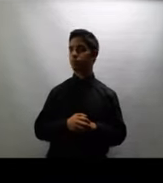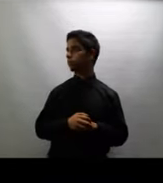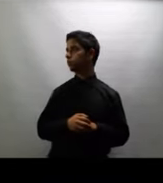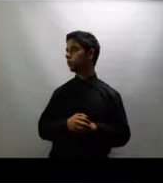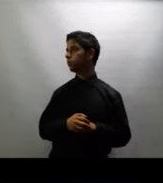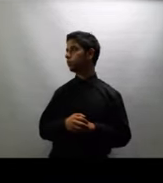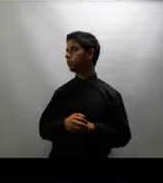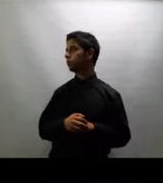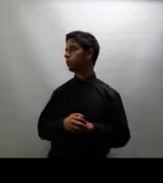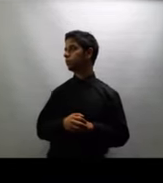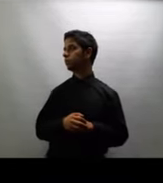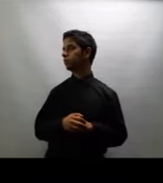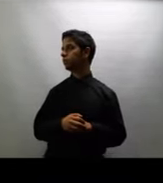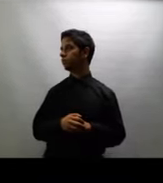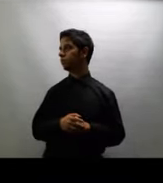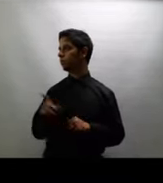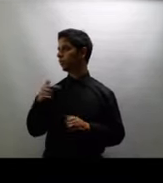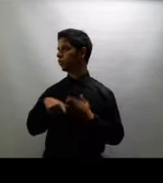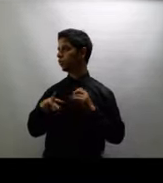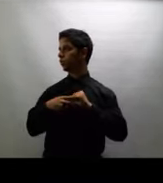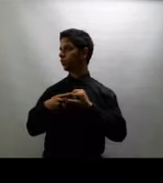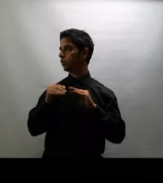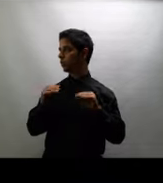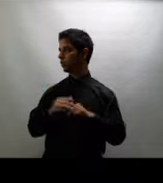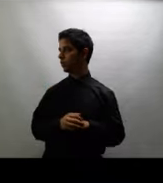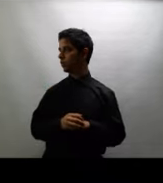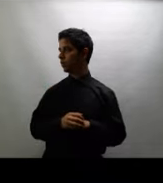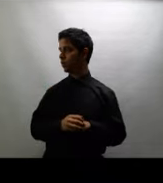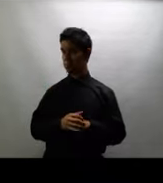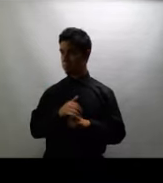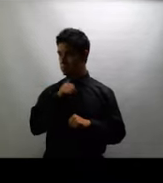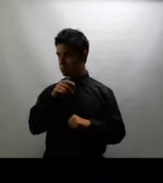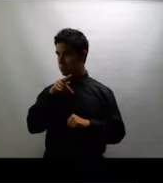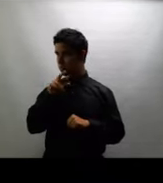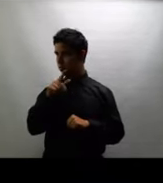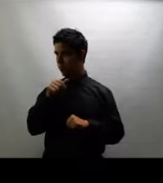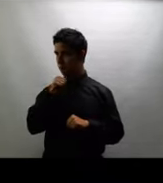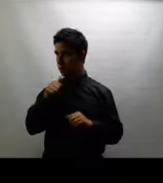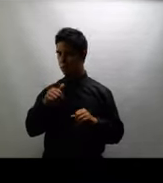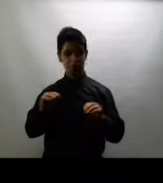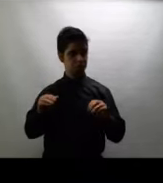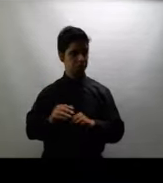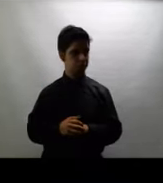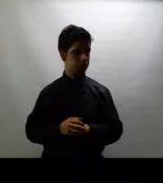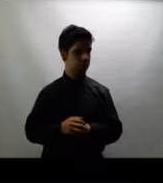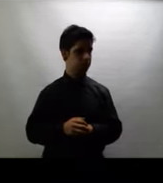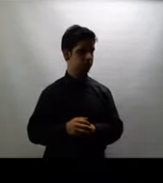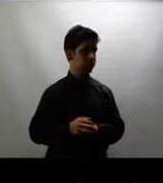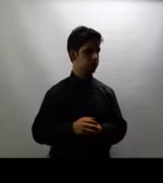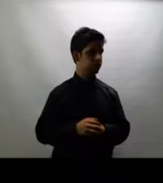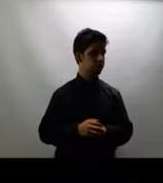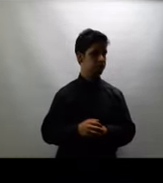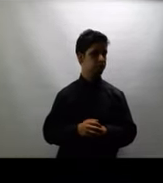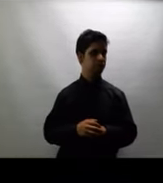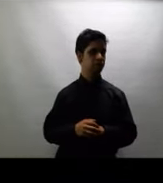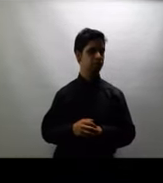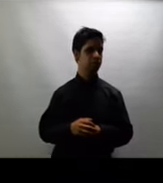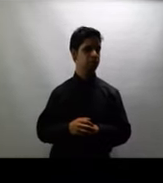Edmundo? Nada. Ni pulgas. No. No, nada. Ahí pues tenemos que